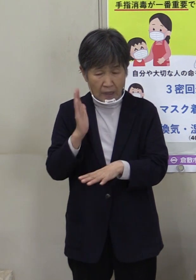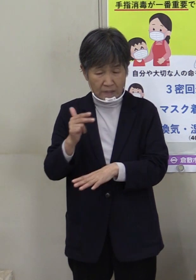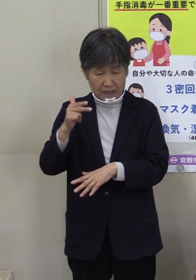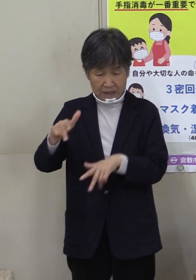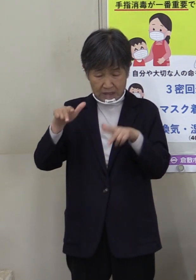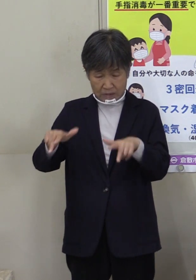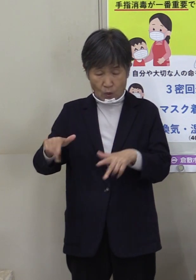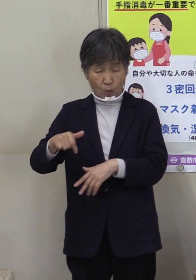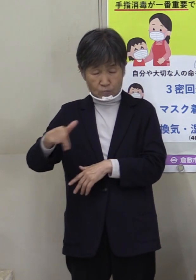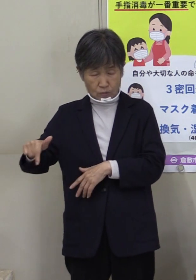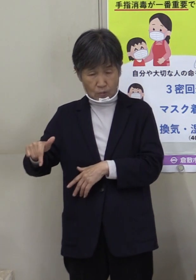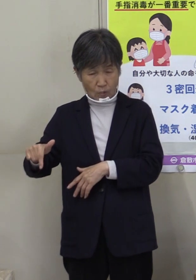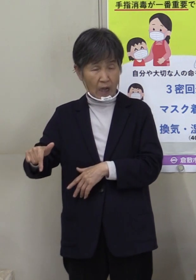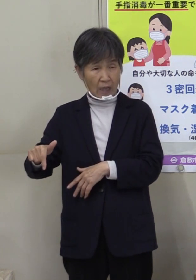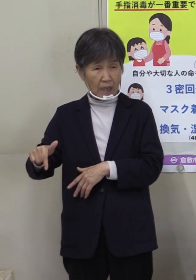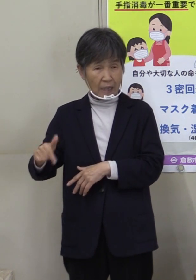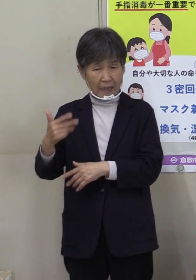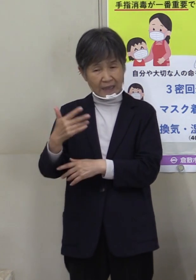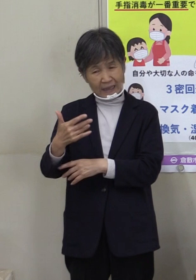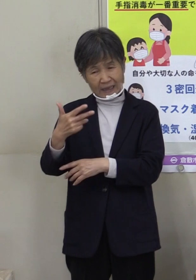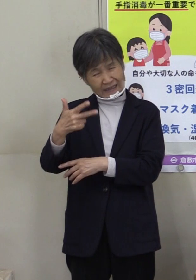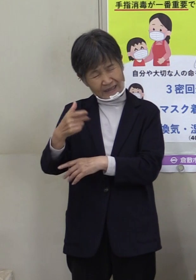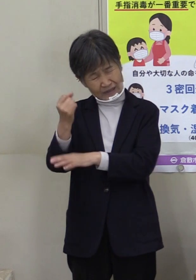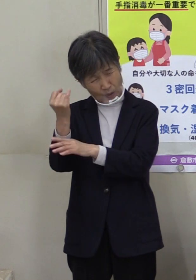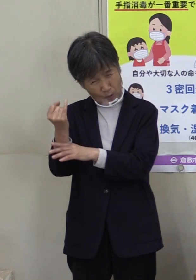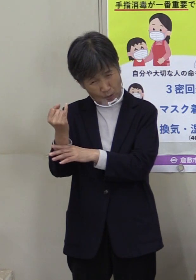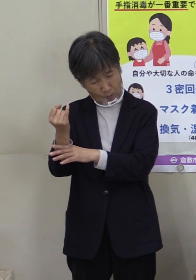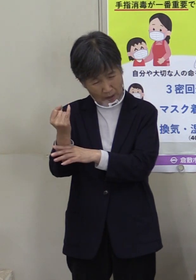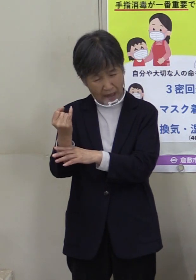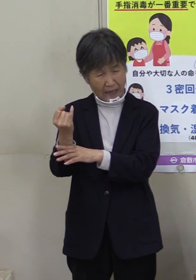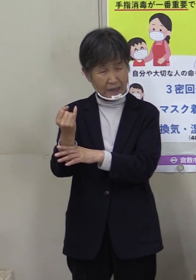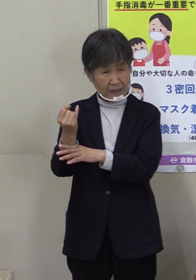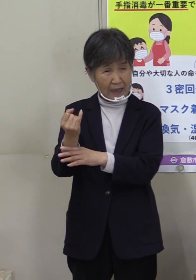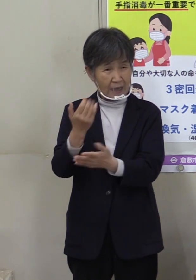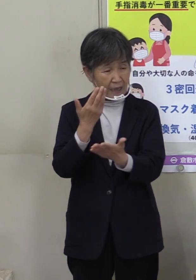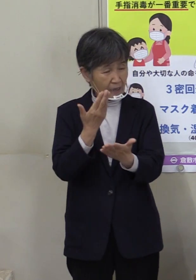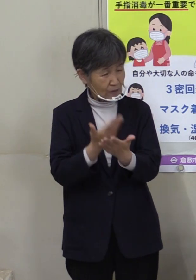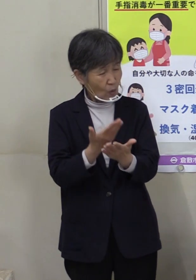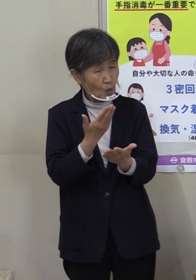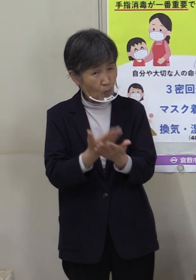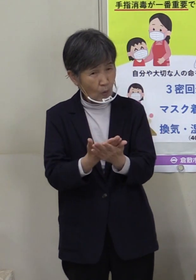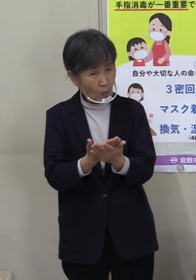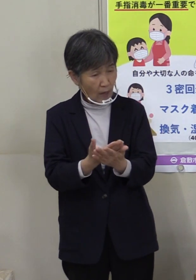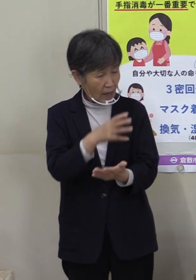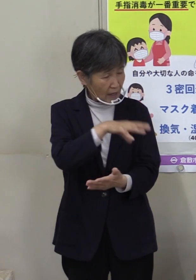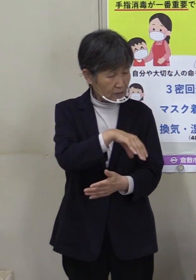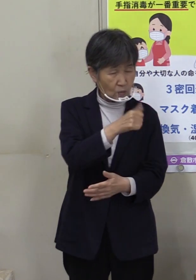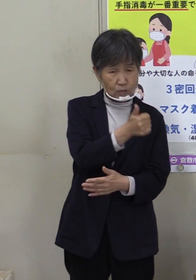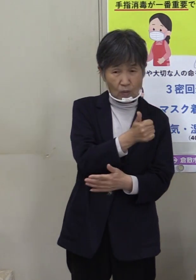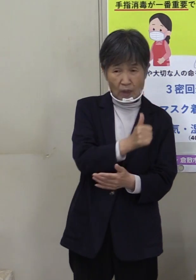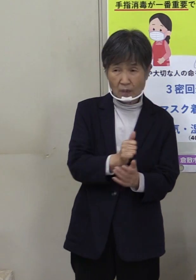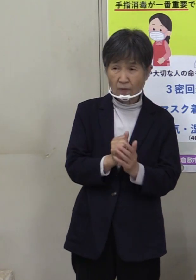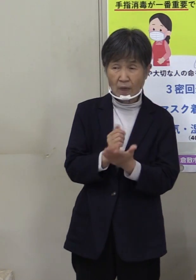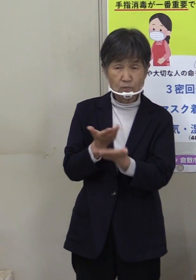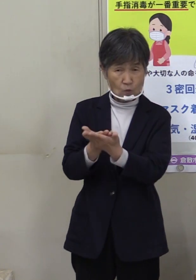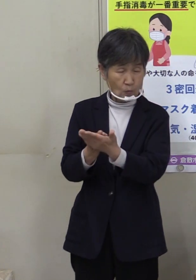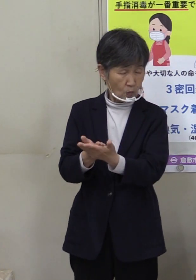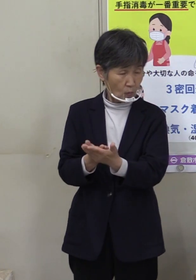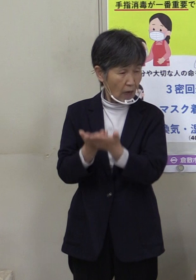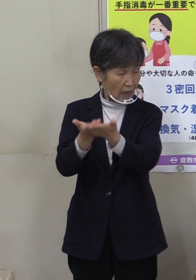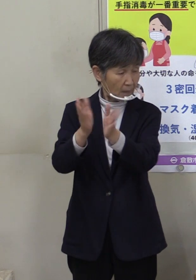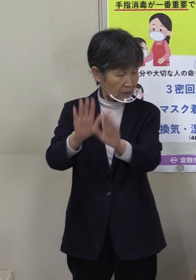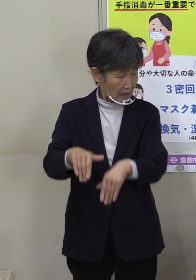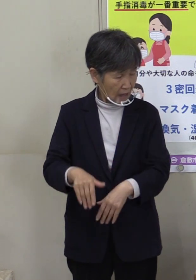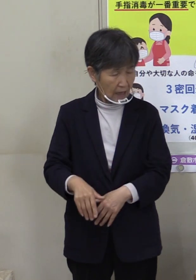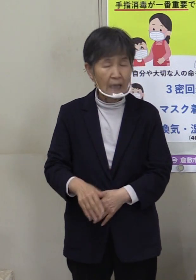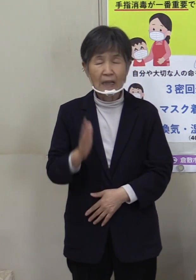市長なのか単政官なのか分かりますが、まあ、その要望というのは所長のお立場からは、はい、 ま